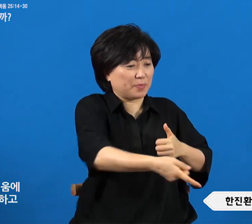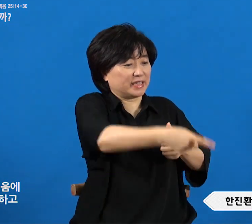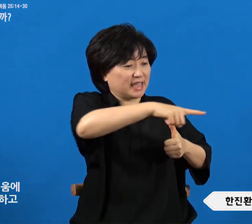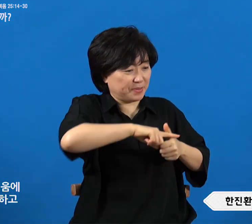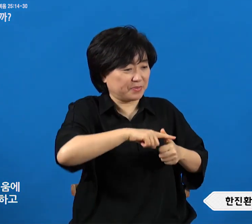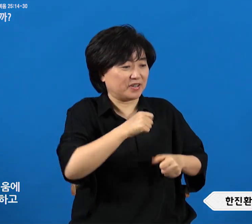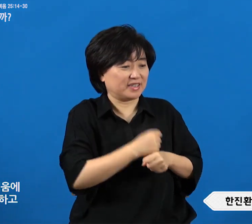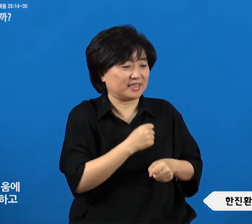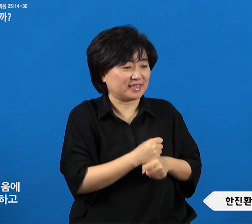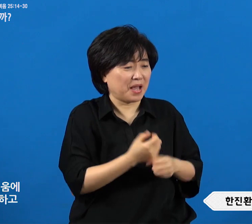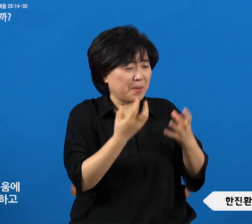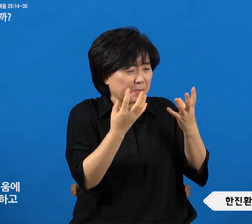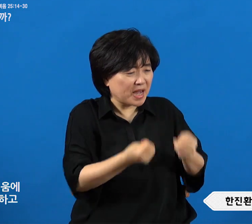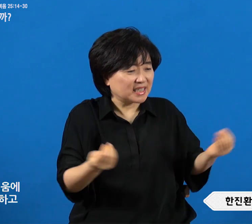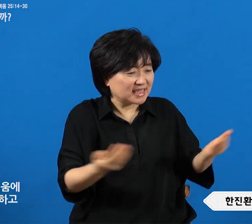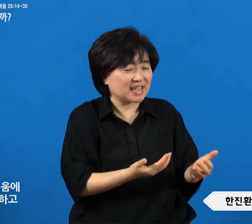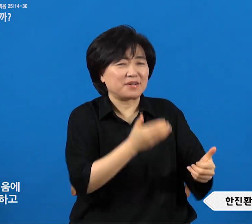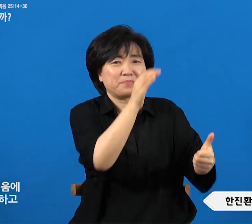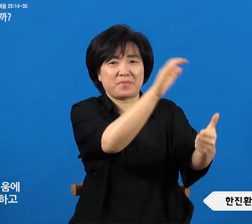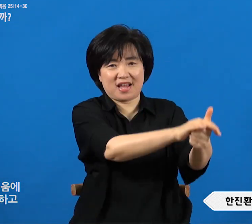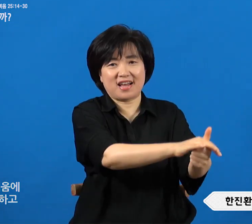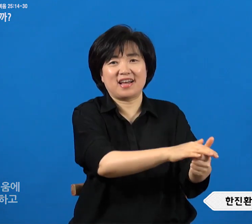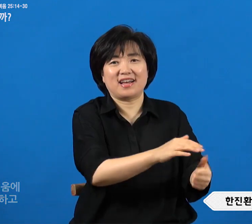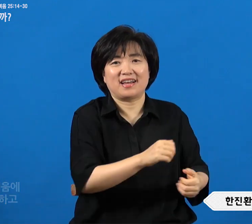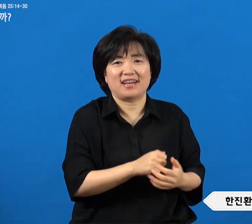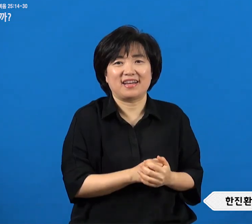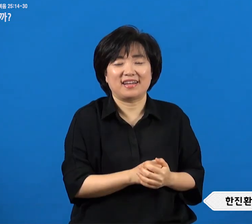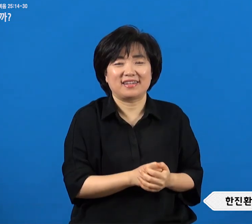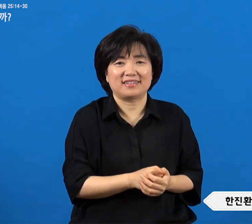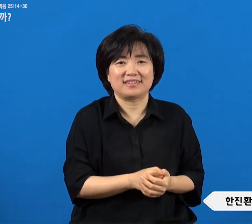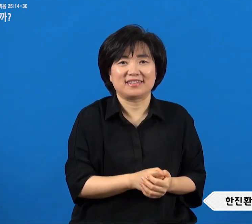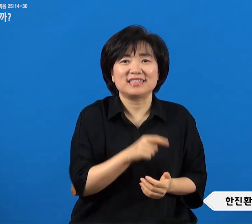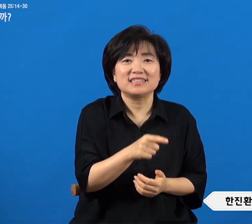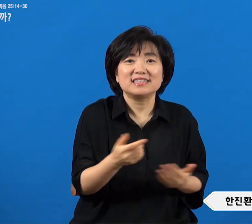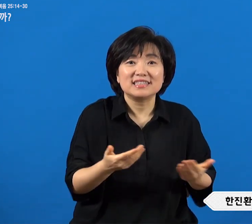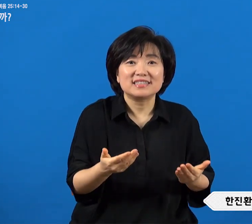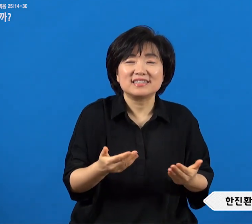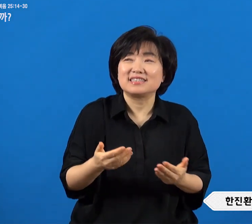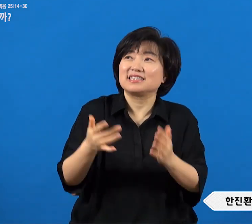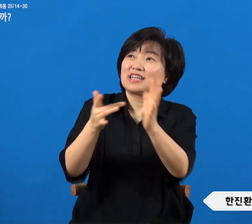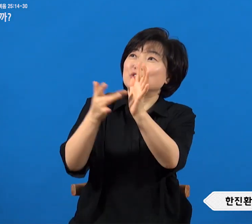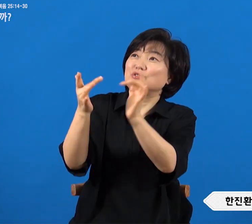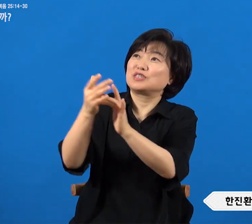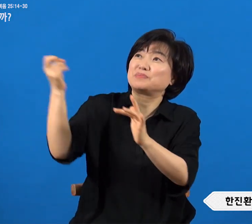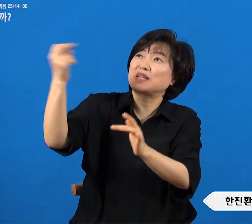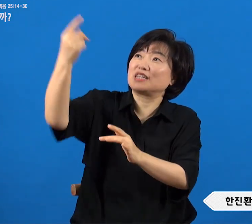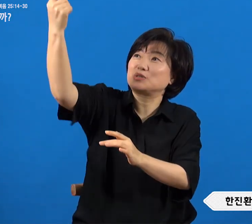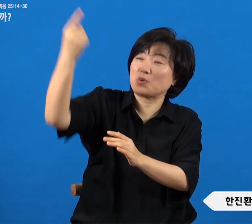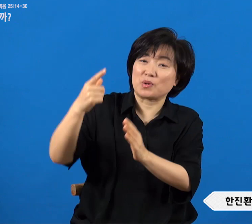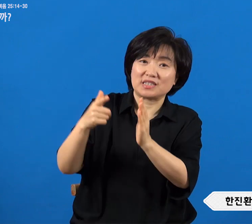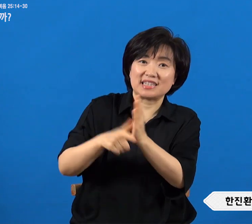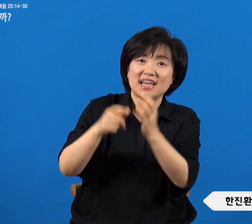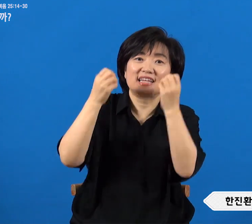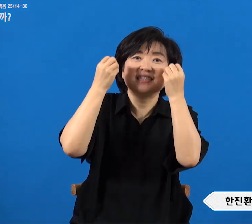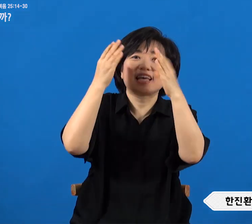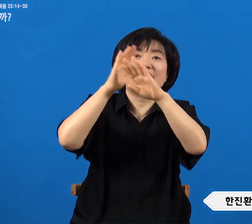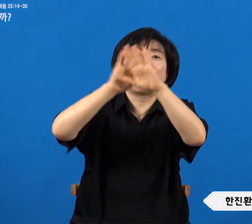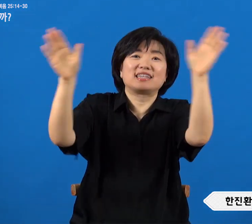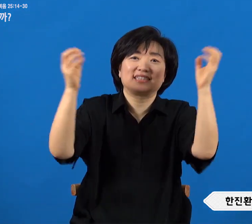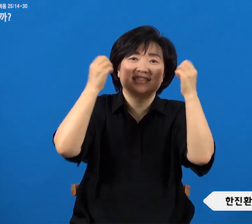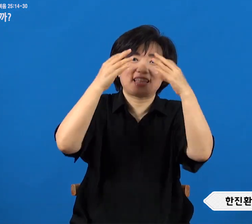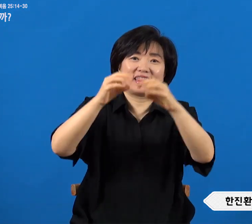내가 많은 것을 내게 맡긴다. 이것은 주님 재림하실 때에 새하늘 새